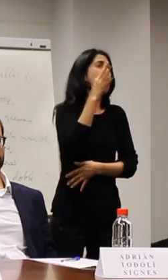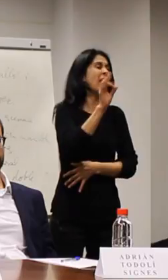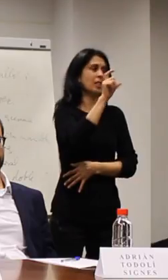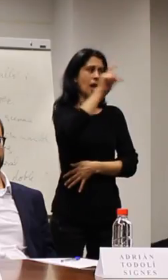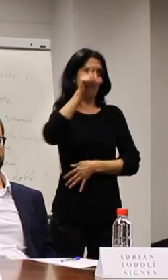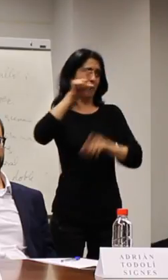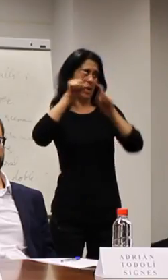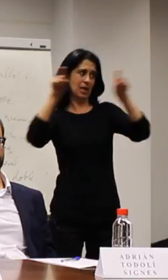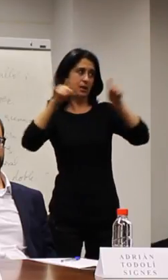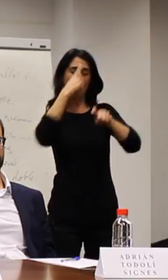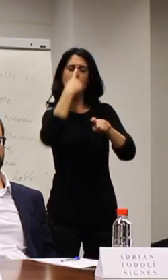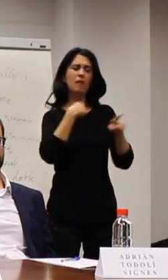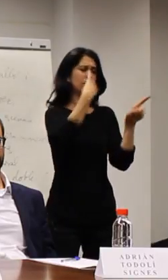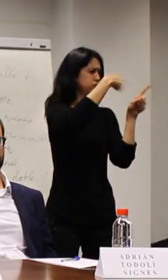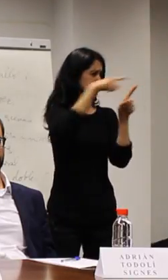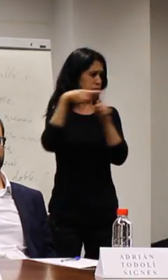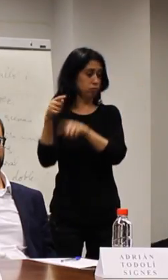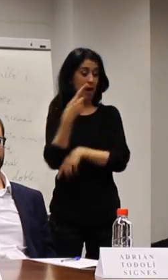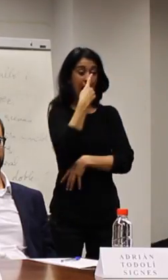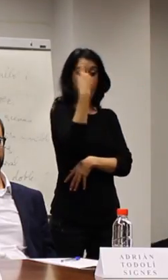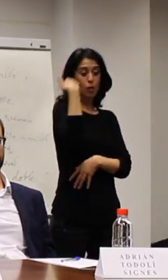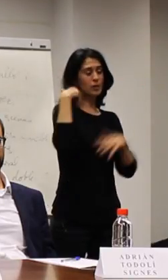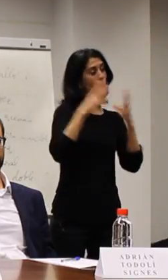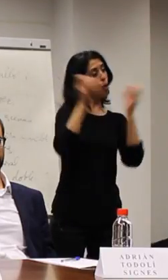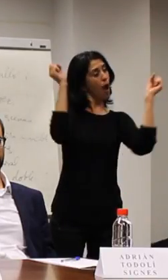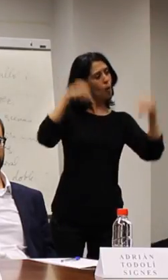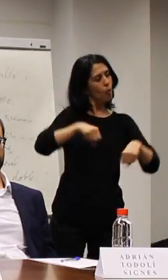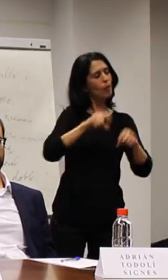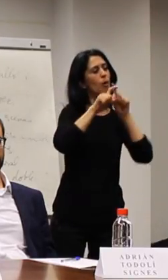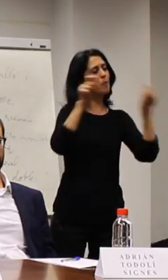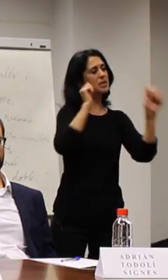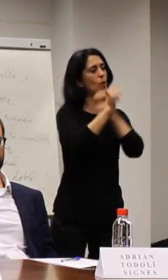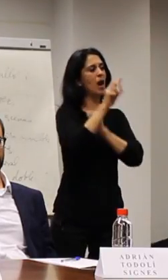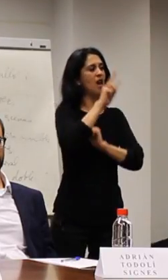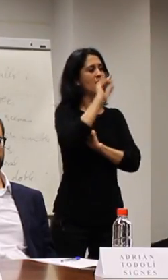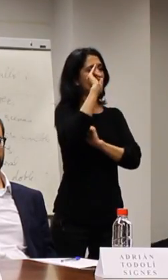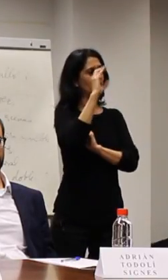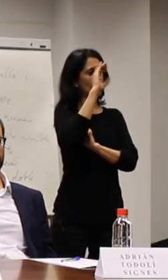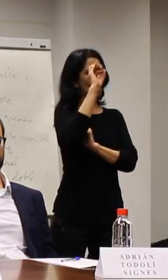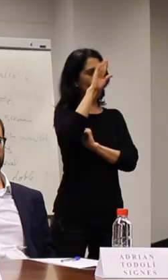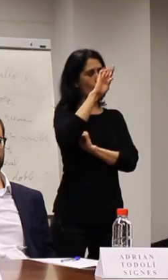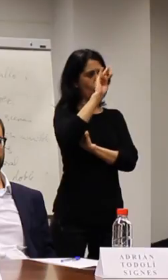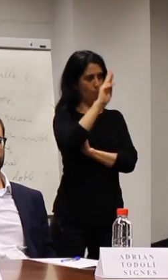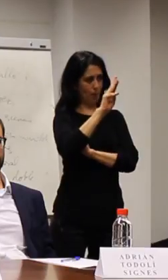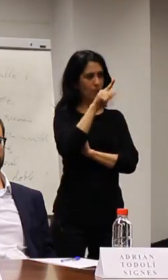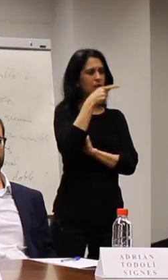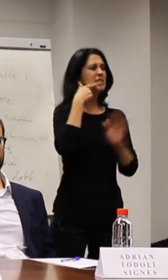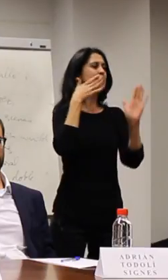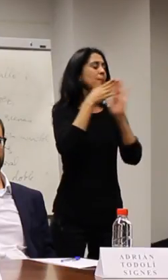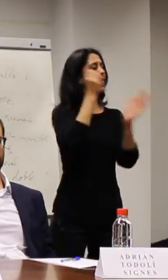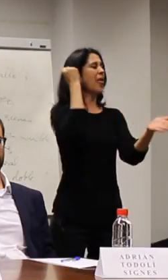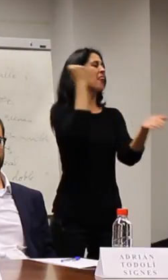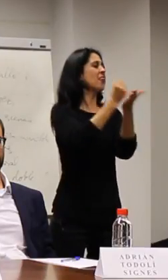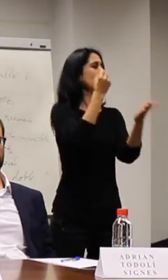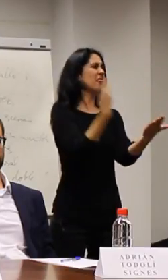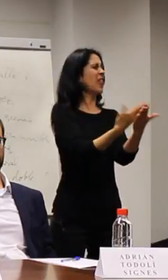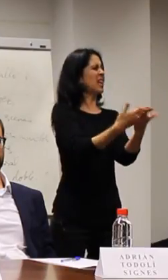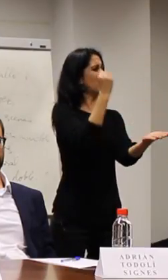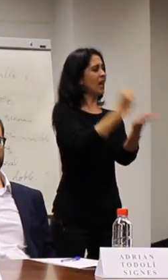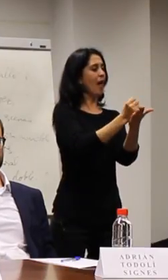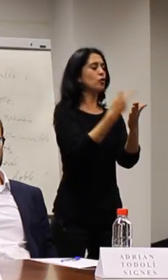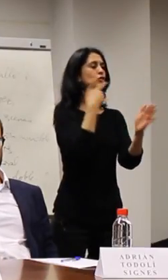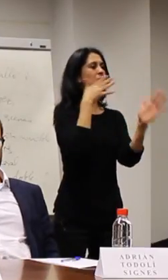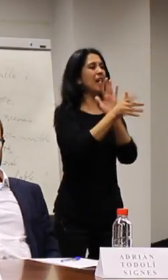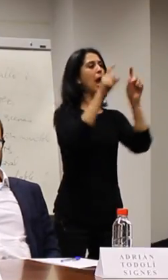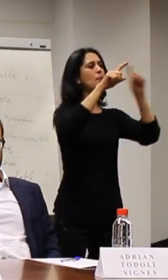diferentes. El año pasado cerramos un acuerdo, por ejemplo, con B Corp, es una certificación de empresas buenas para el mundo, que controlan